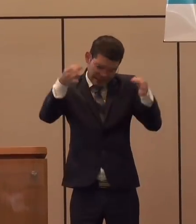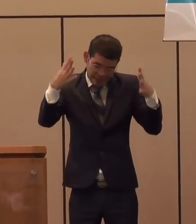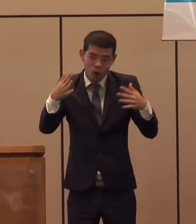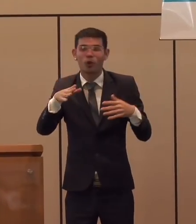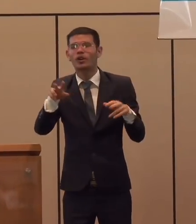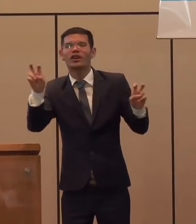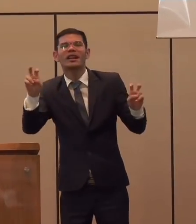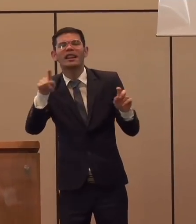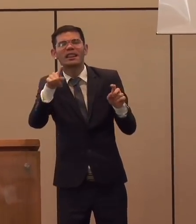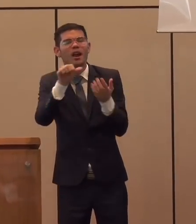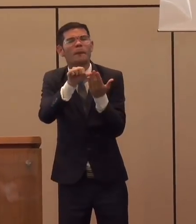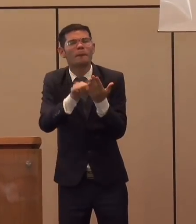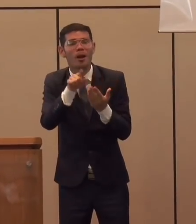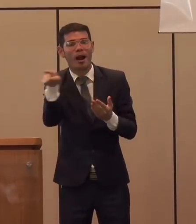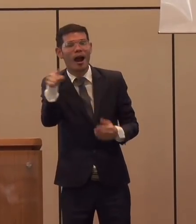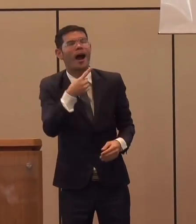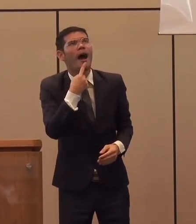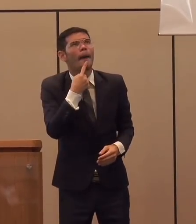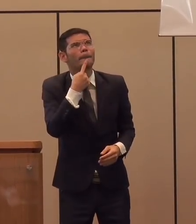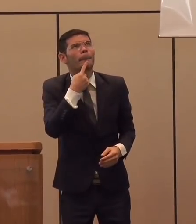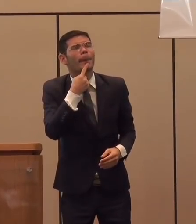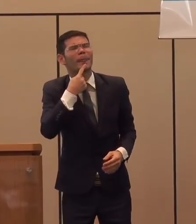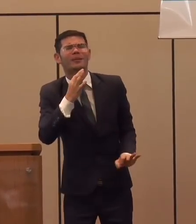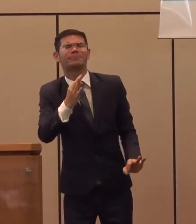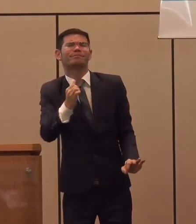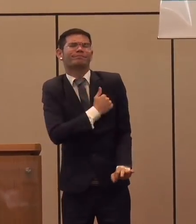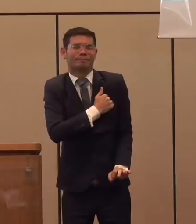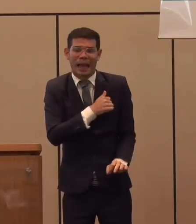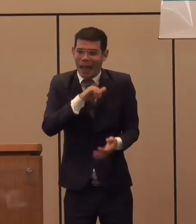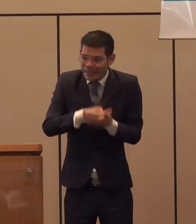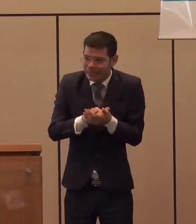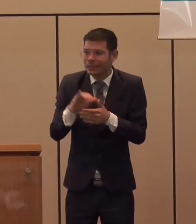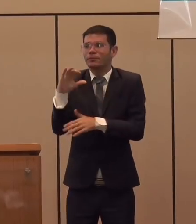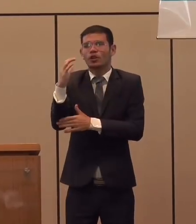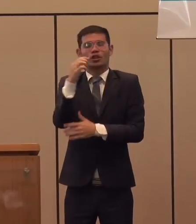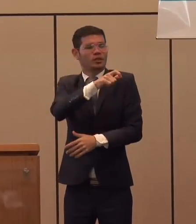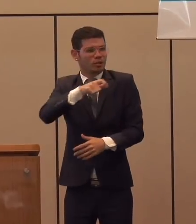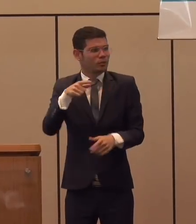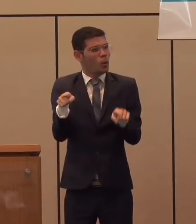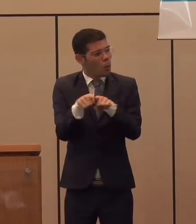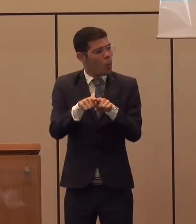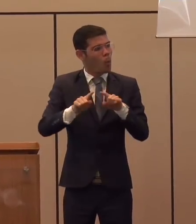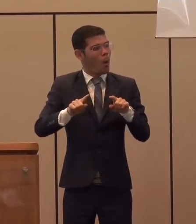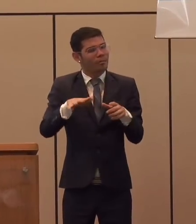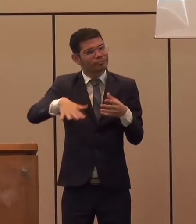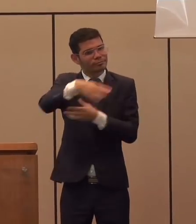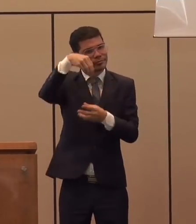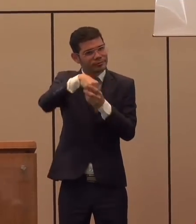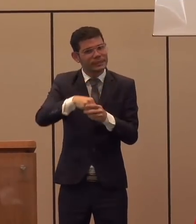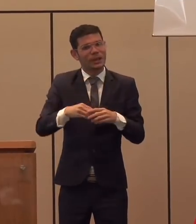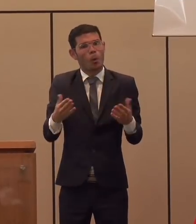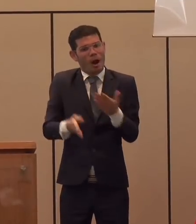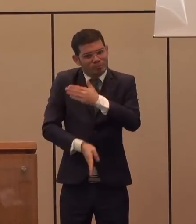encantar es una de las improntas que podemos nosotros como colombianos como sector turístico seguirles anulando a este país